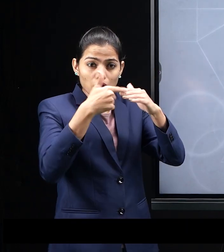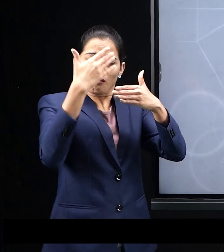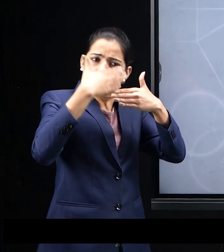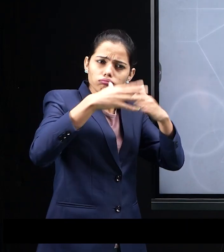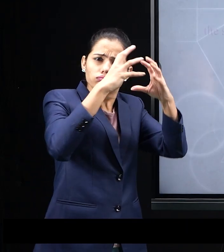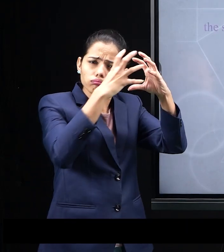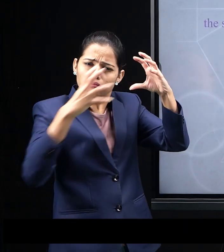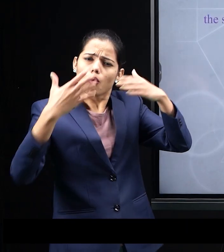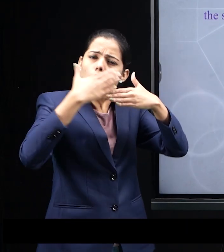युनिव्हर्सल सेट.